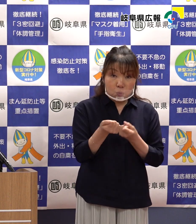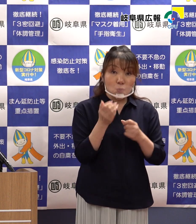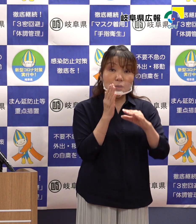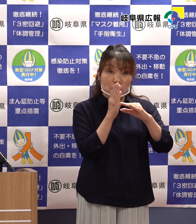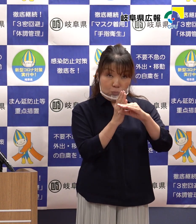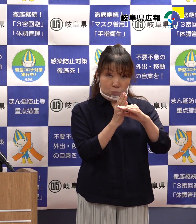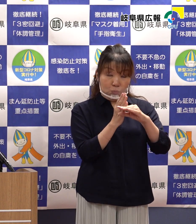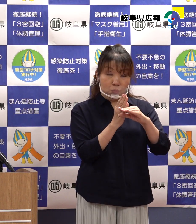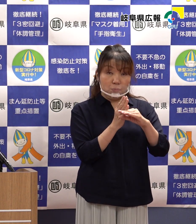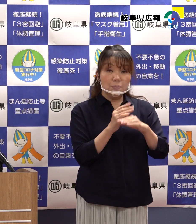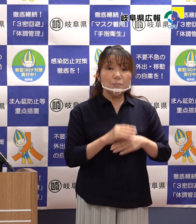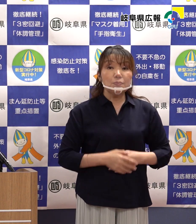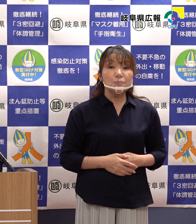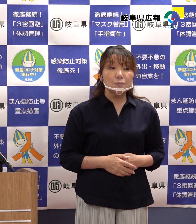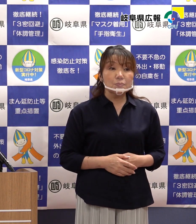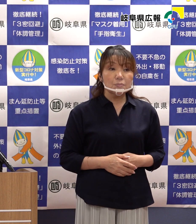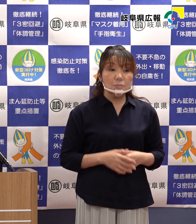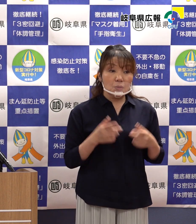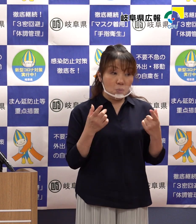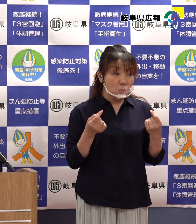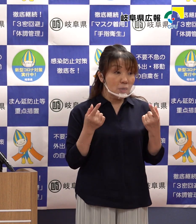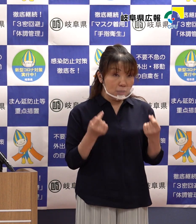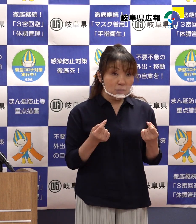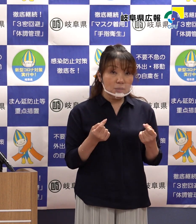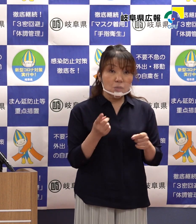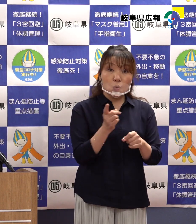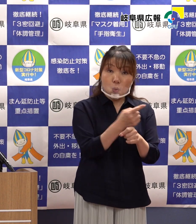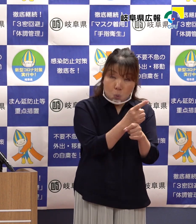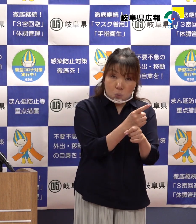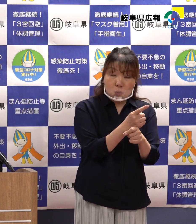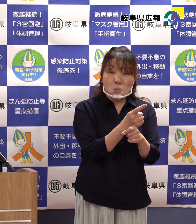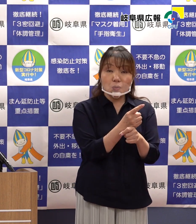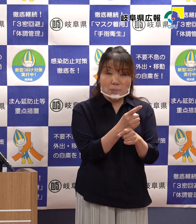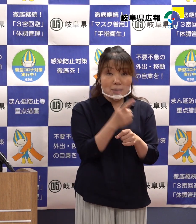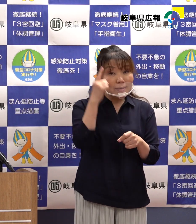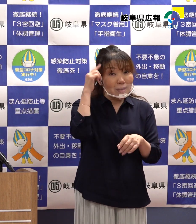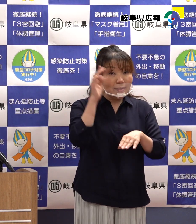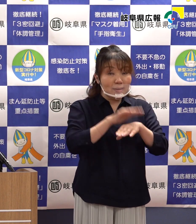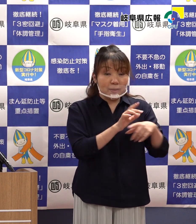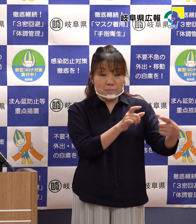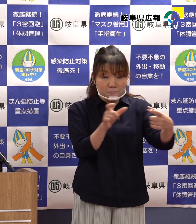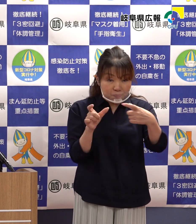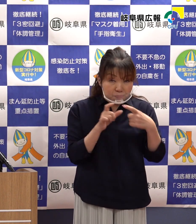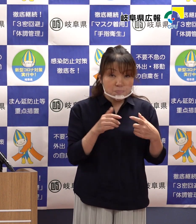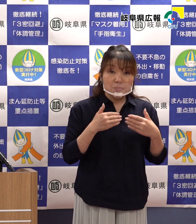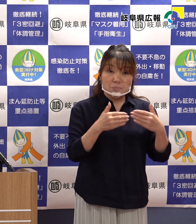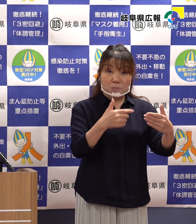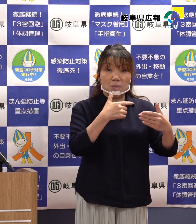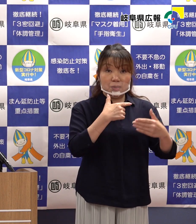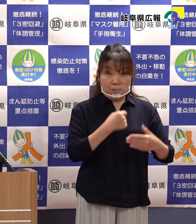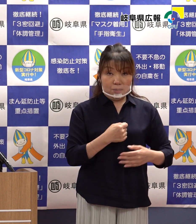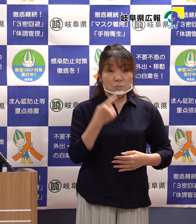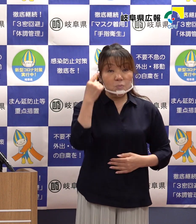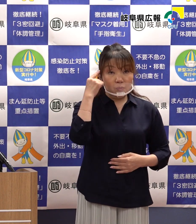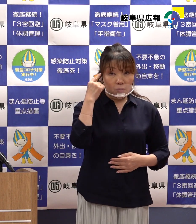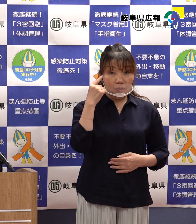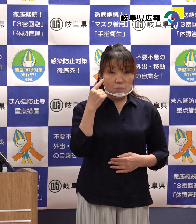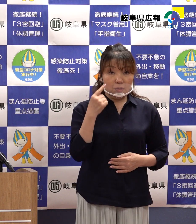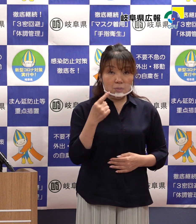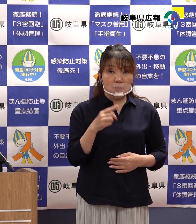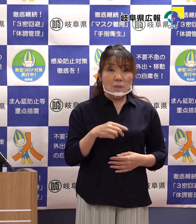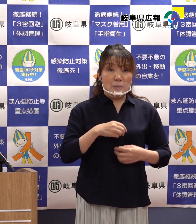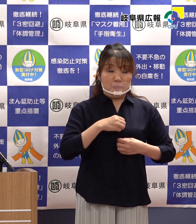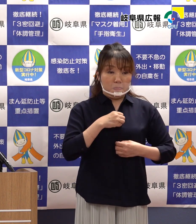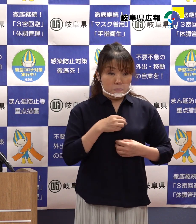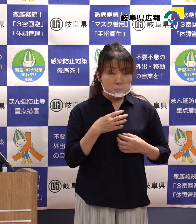で、同じ方向で同じベクトルで、進めていくということかと思いますが、深刻度に応じ